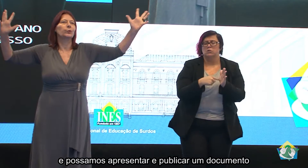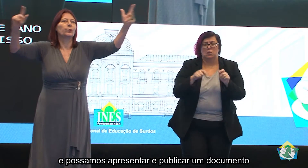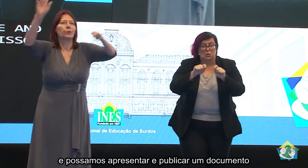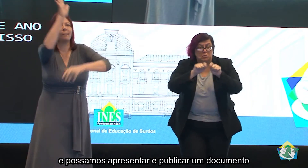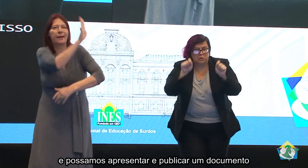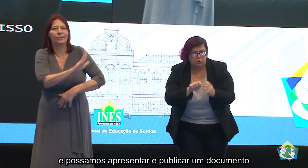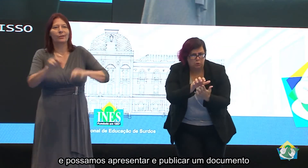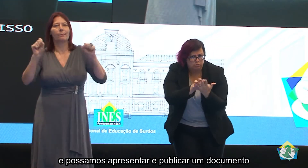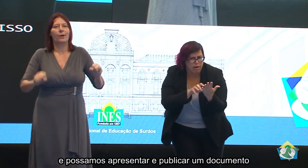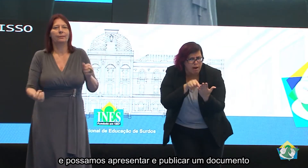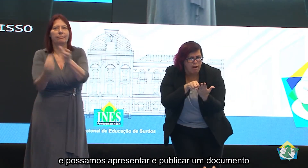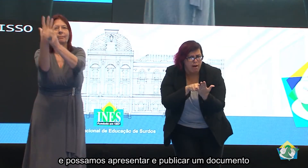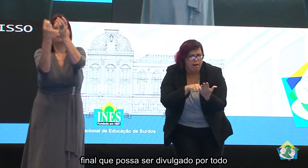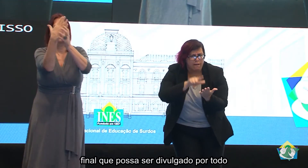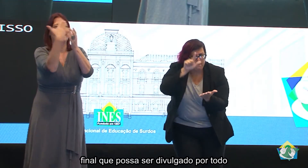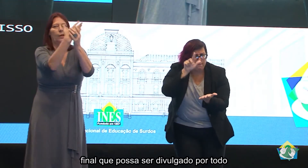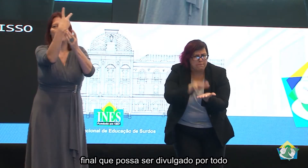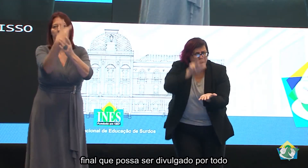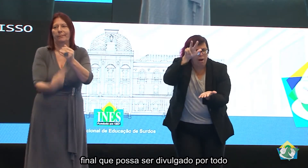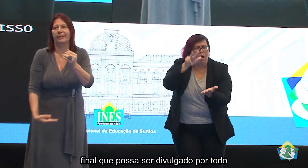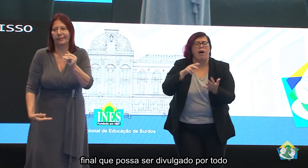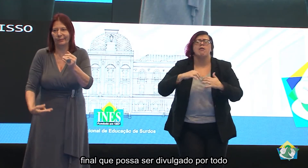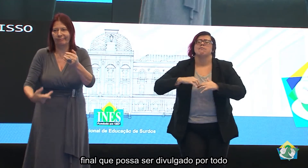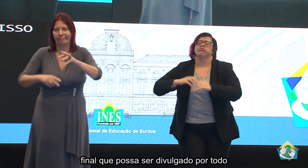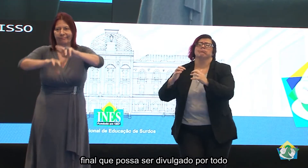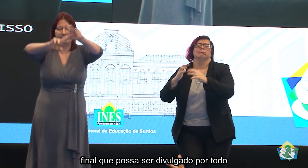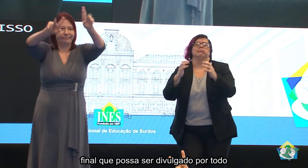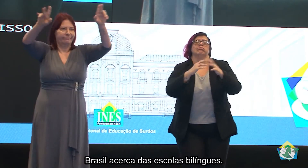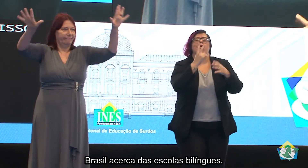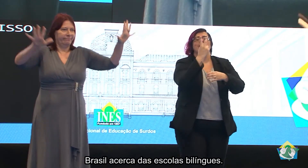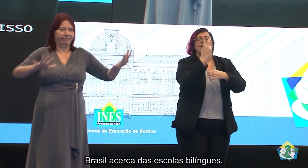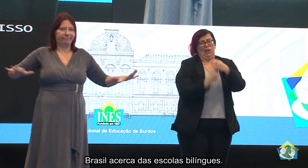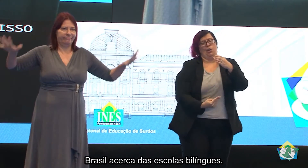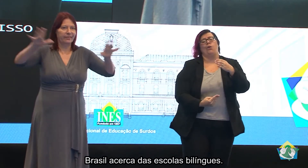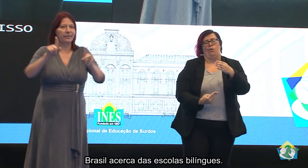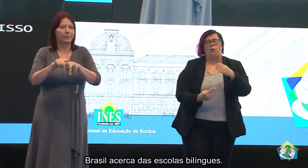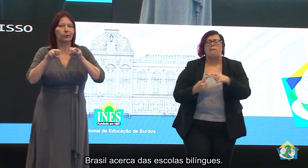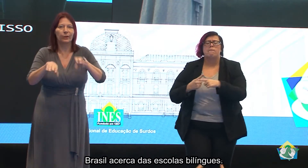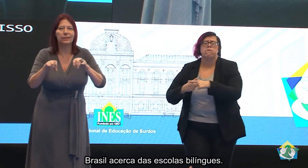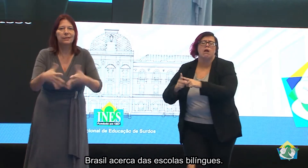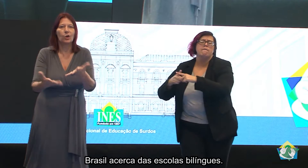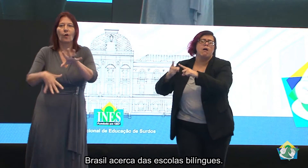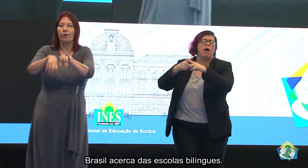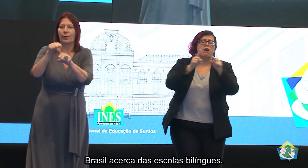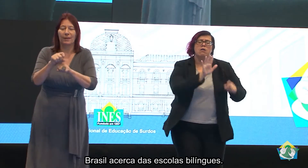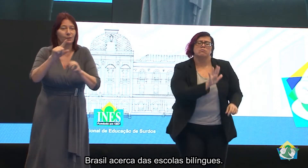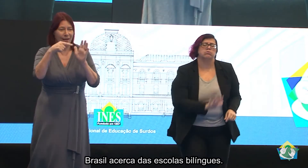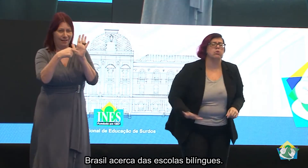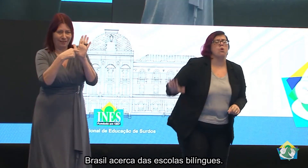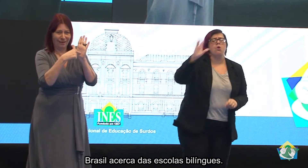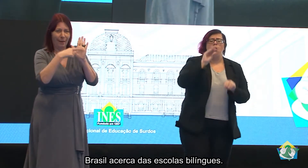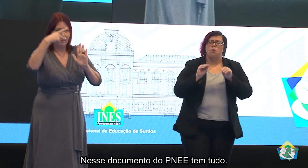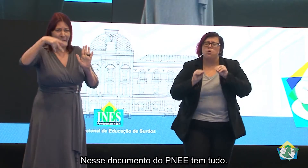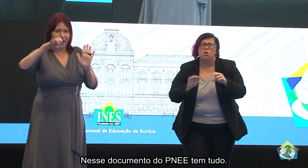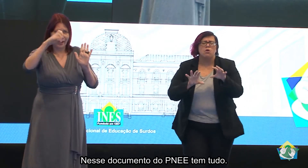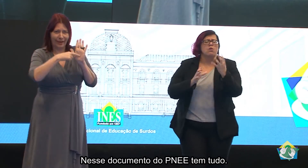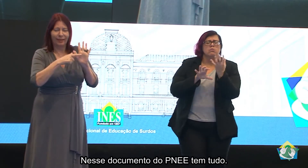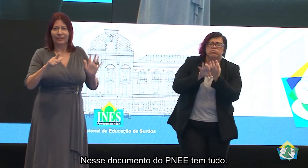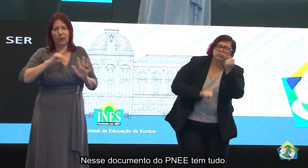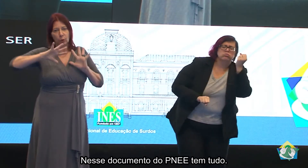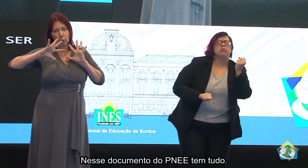apresentar e publicar um documento final que possa ser divulgado por todo o Brasil acerca das escolas